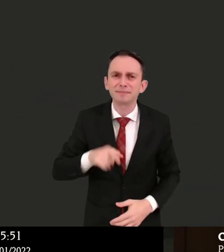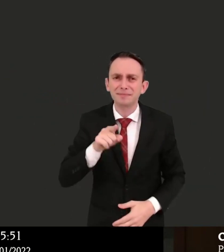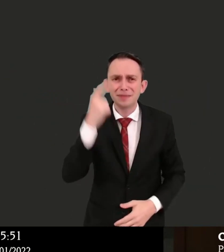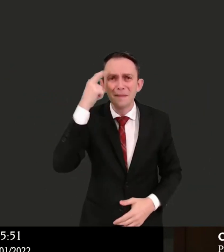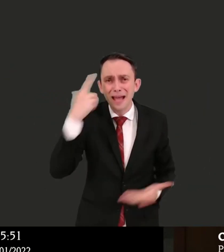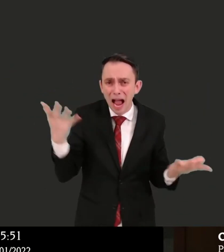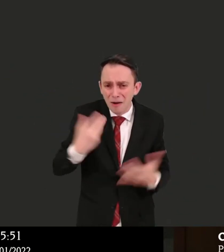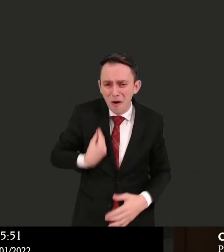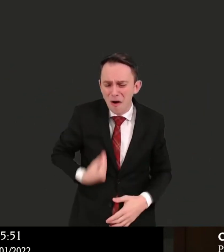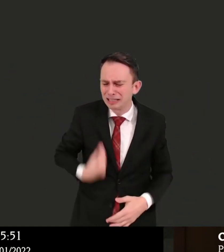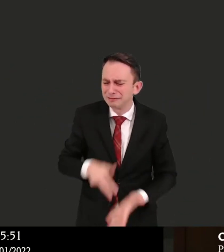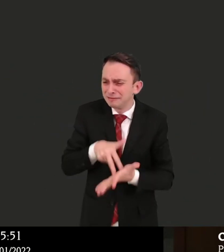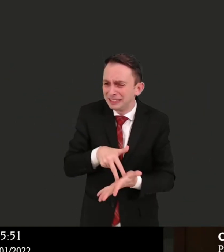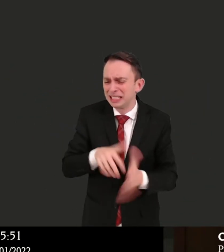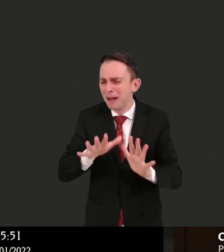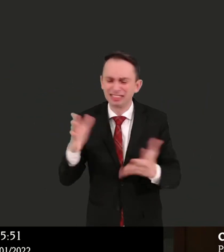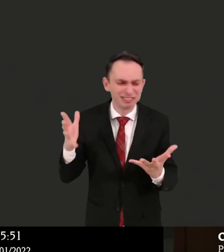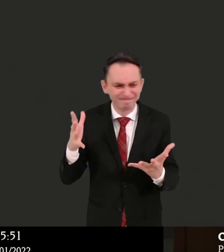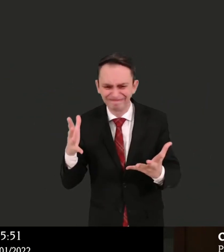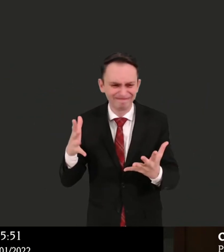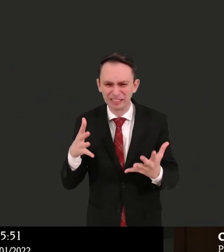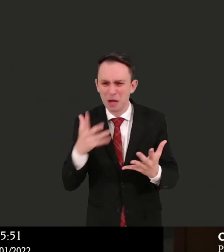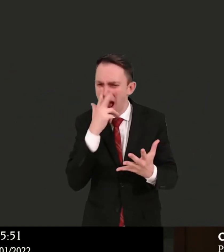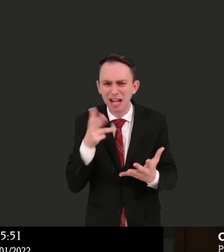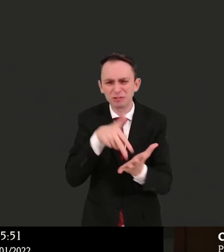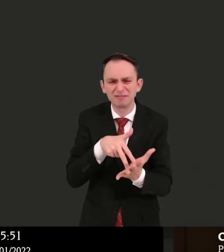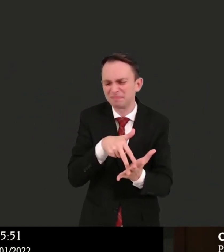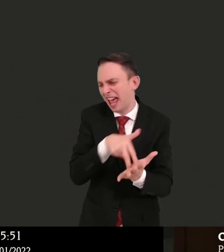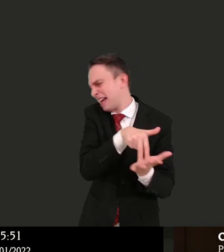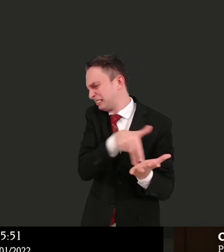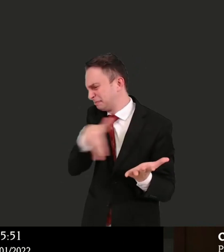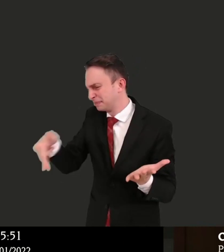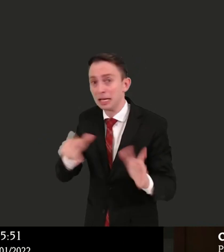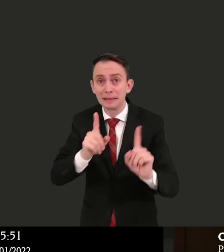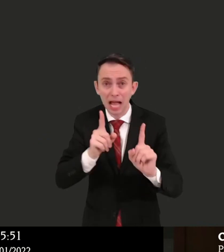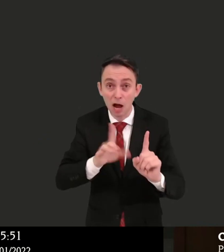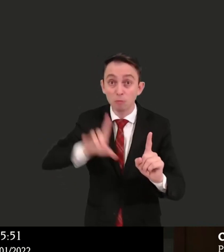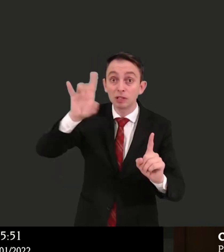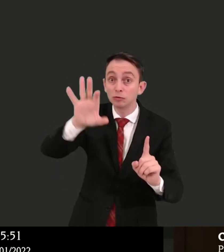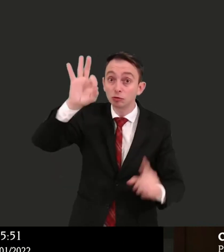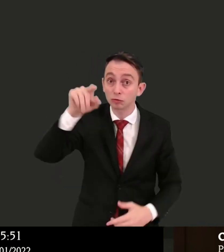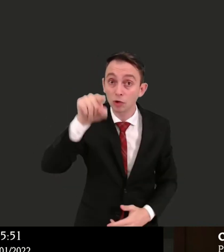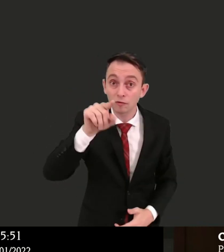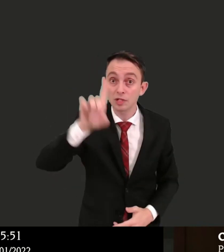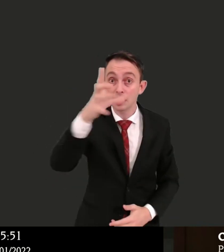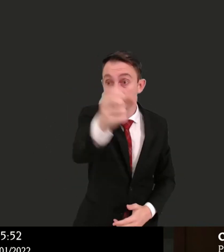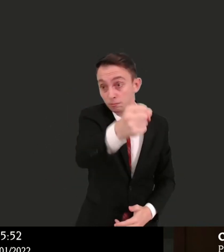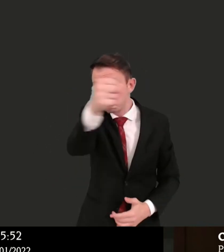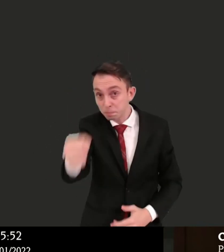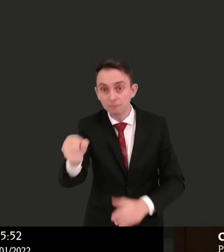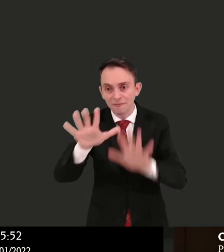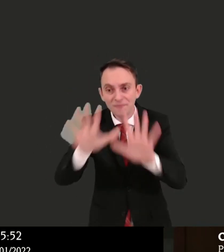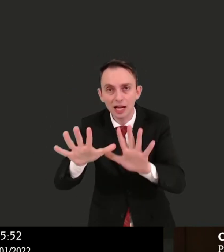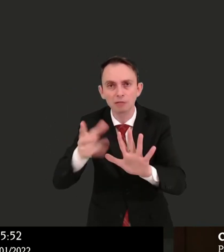posto. Não abandone o seu lugar. Aonde o Senhor te colocou, seja onde for, cumpra o seu papel. Faz aquilo que